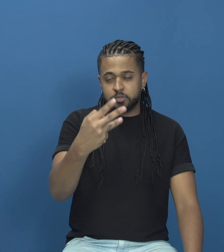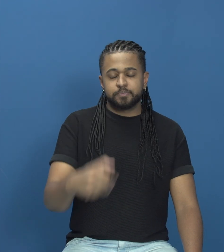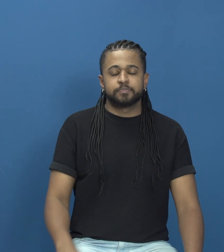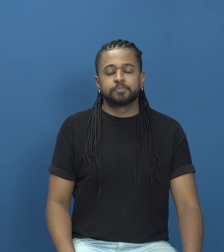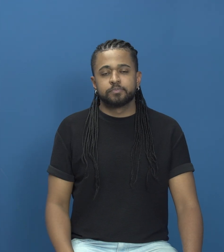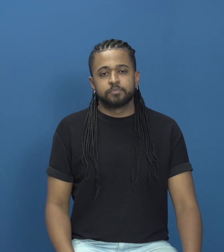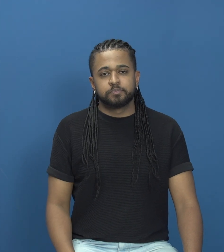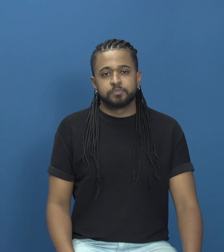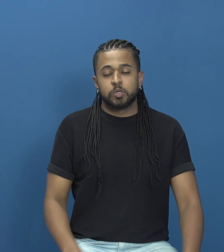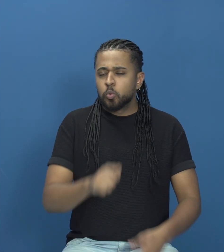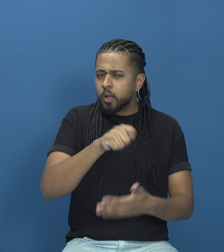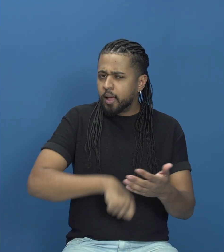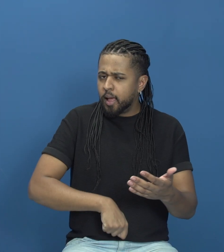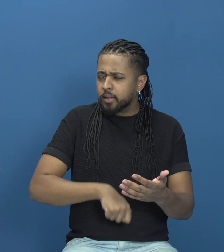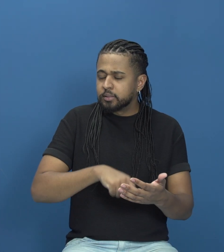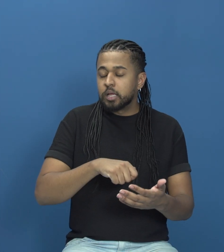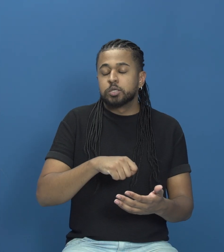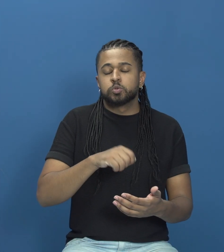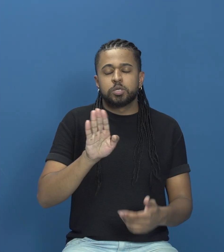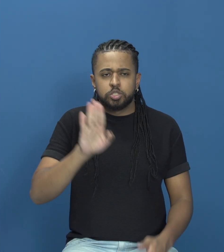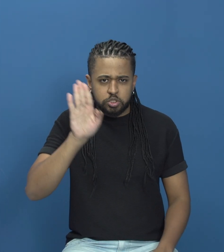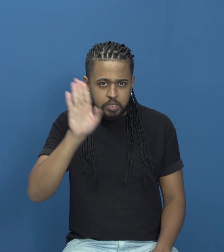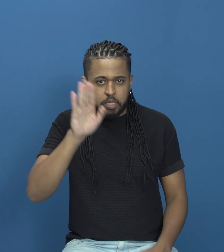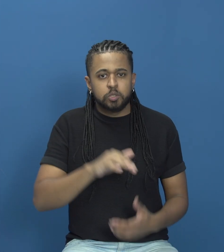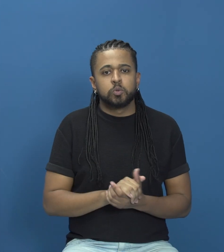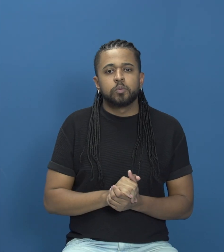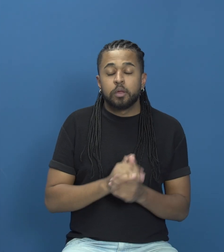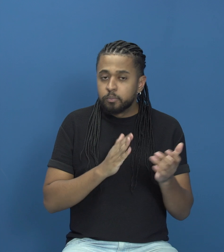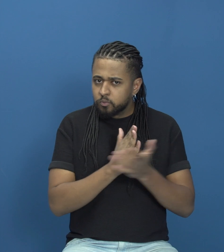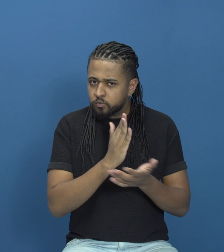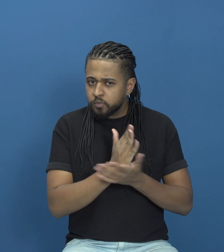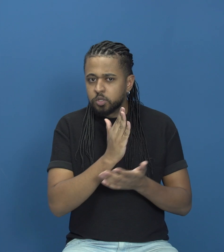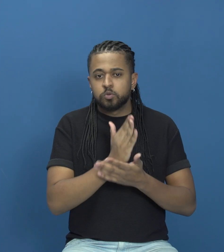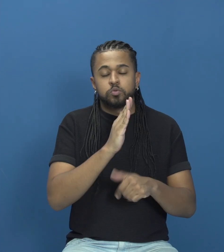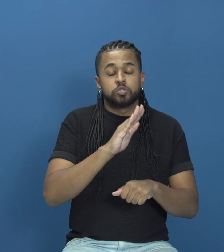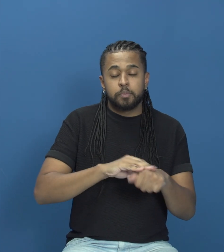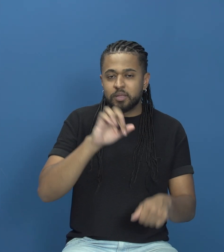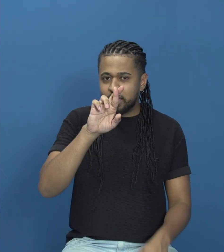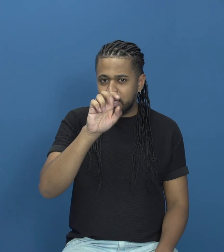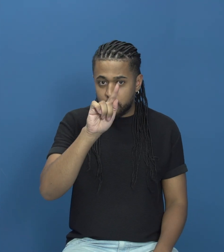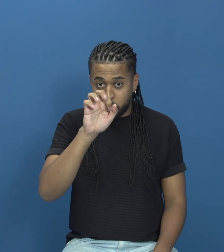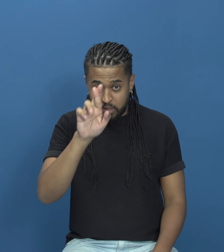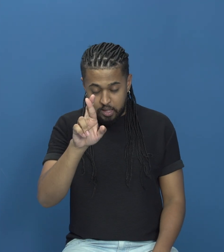13.3. O cadastro dos candidatos das candidatas aprovados na chamada regular do SISU junto à